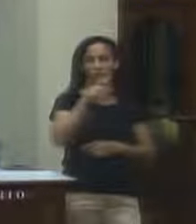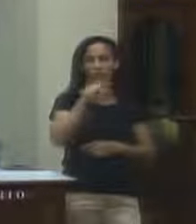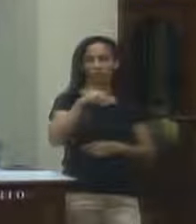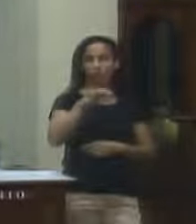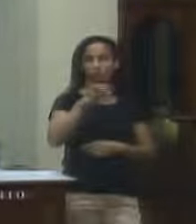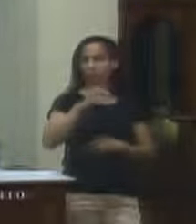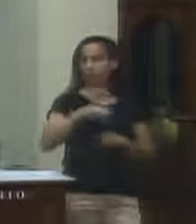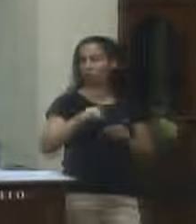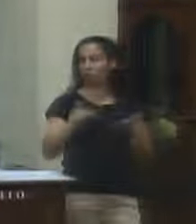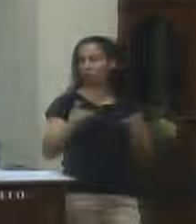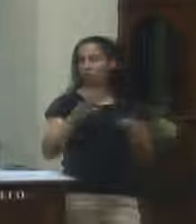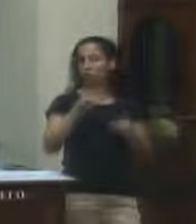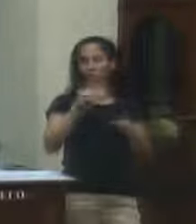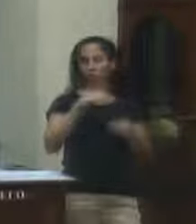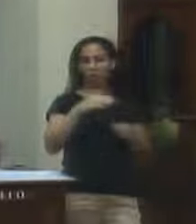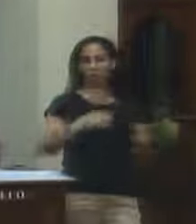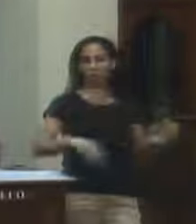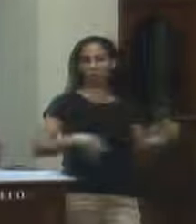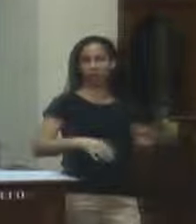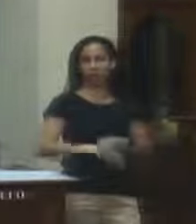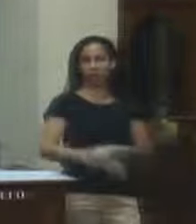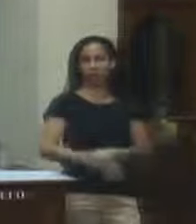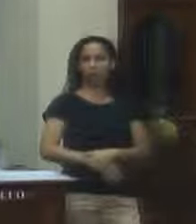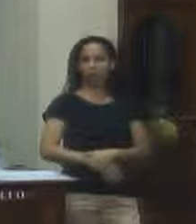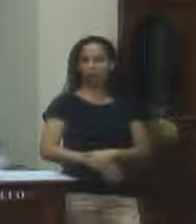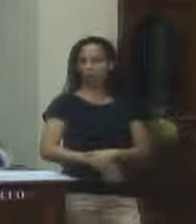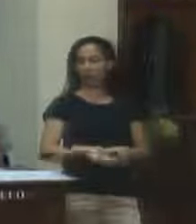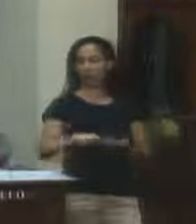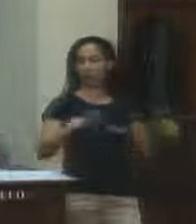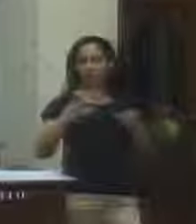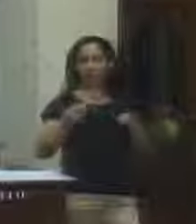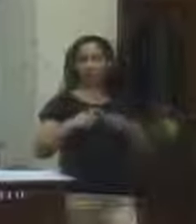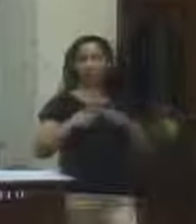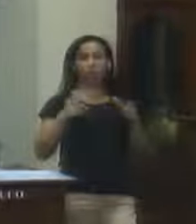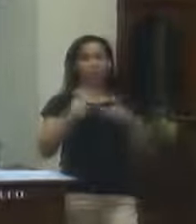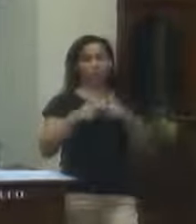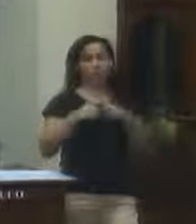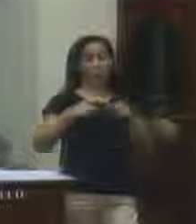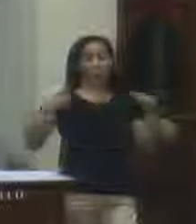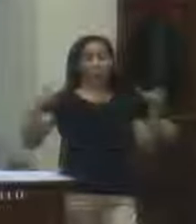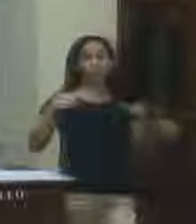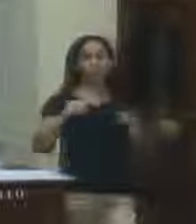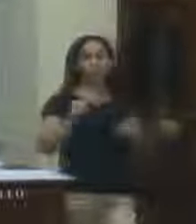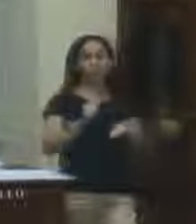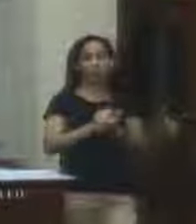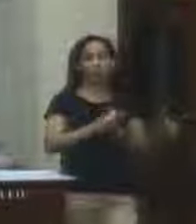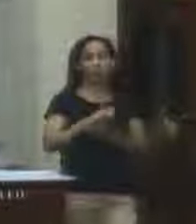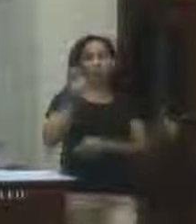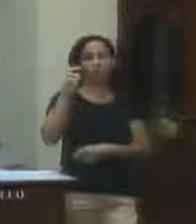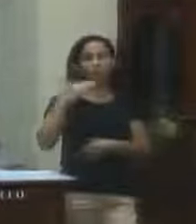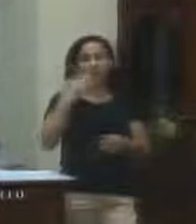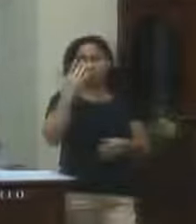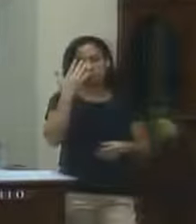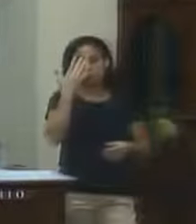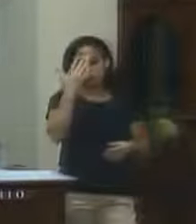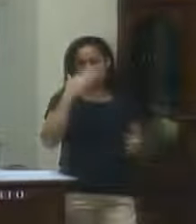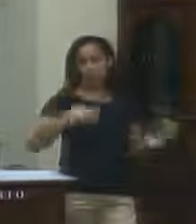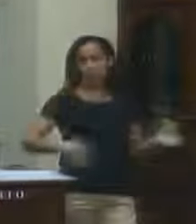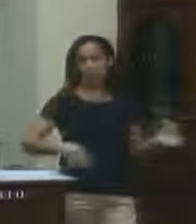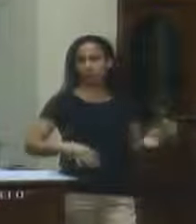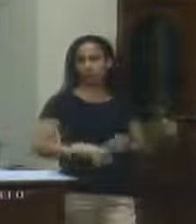dos comerciantes de conservatório, eram os ambulantes, né. Isso foi o grande problema dos últimos eventos de conservatório.